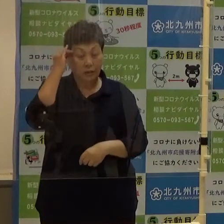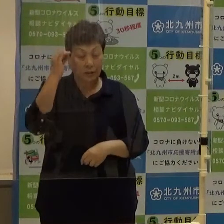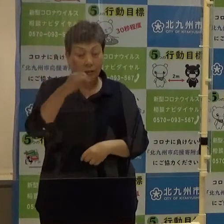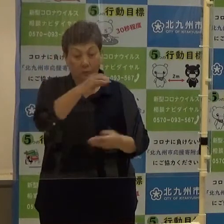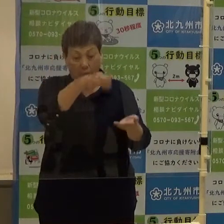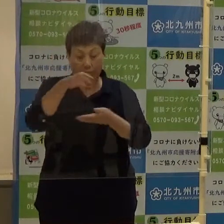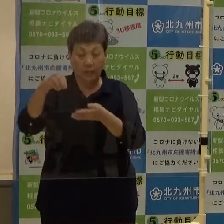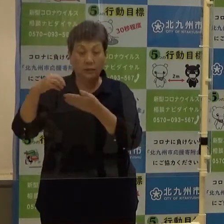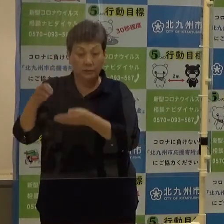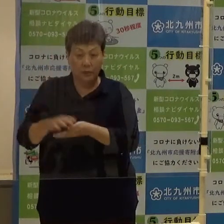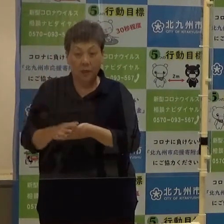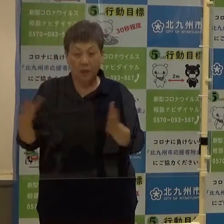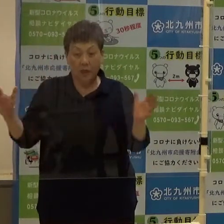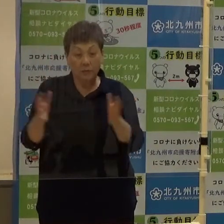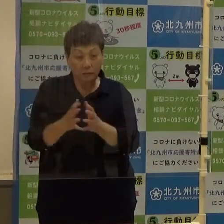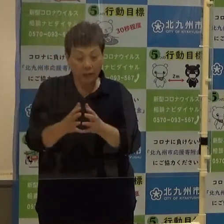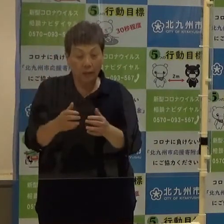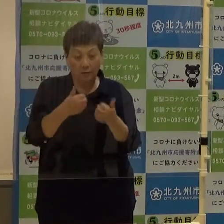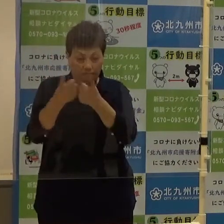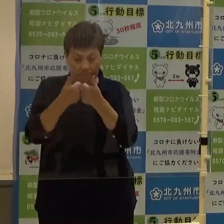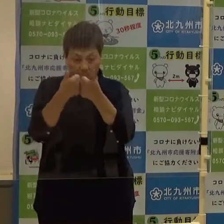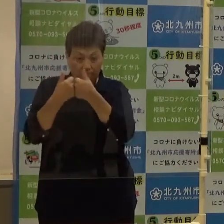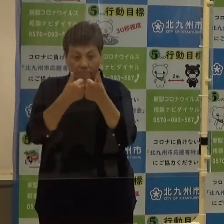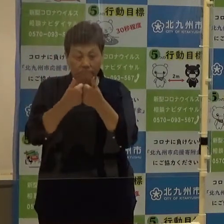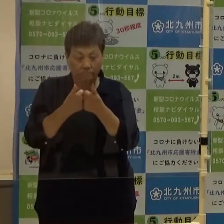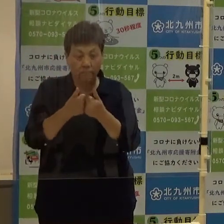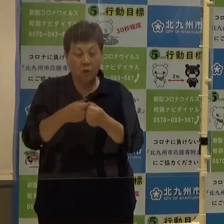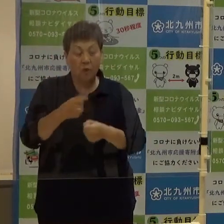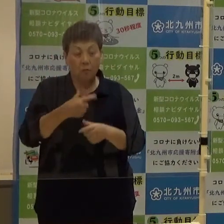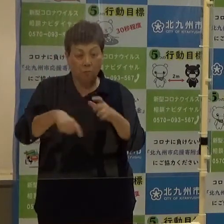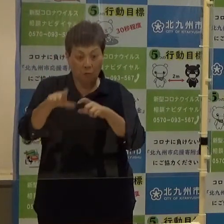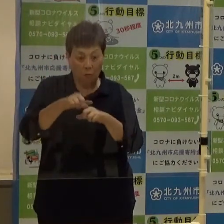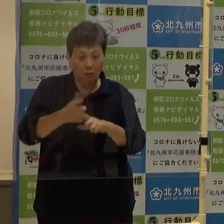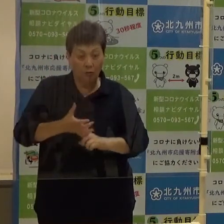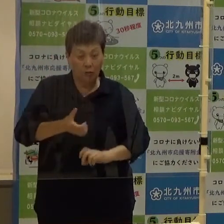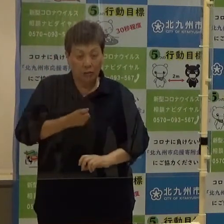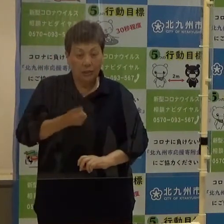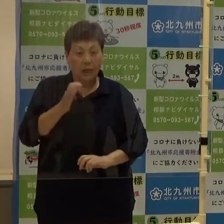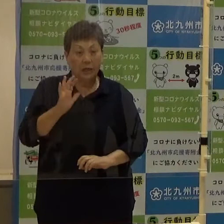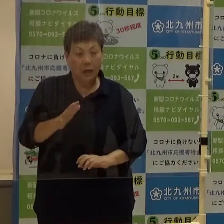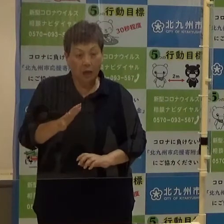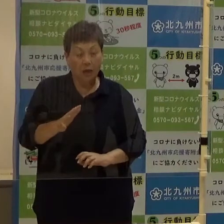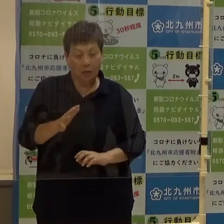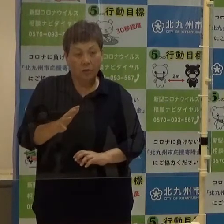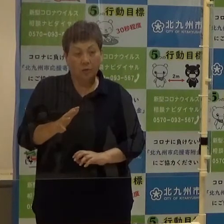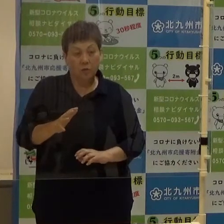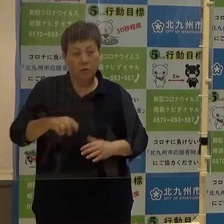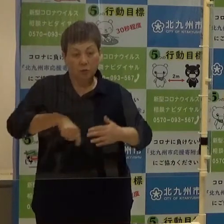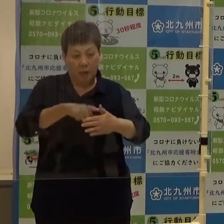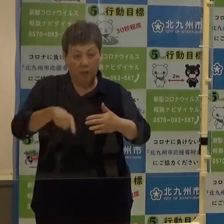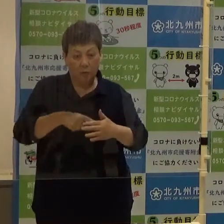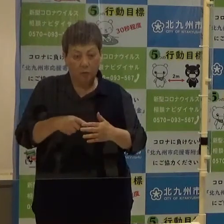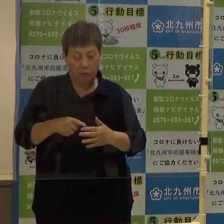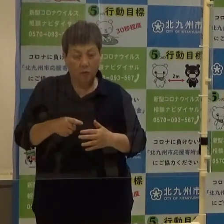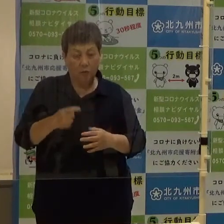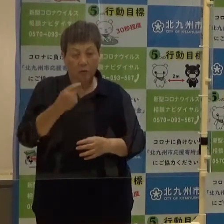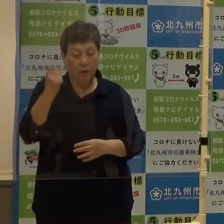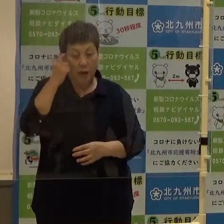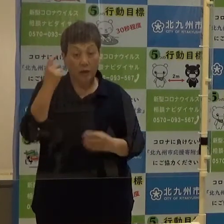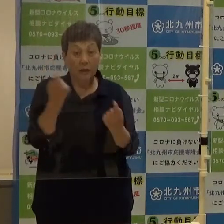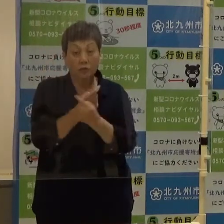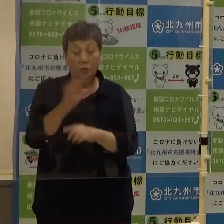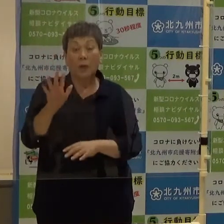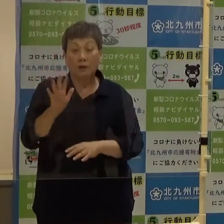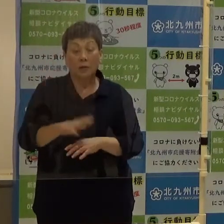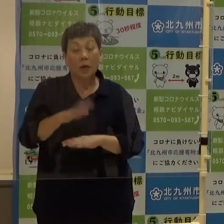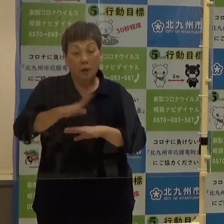をもとにレビューをして、より信頼度の高いものに改めるということはあり得るかもしれません。ま